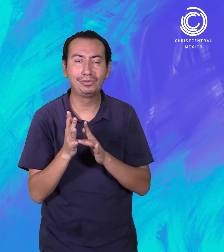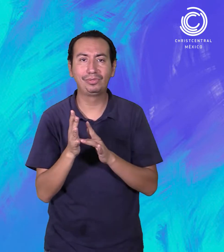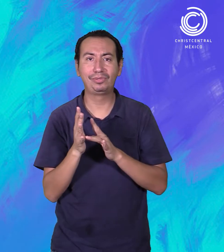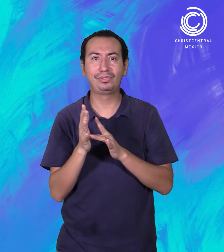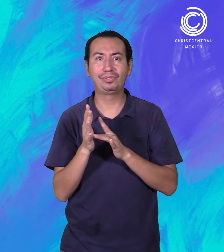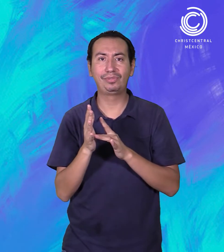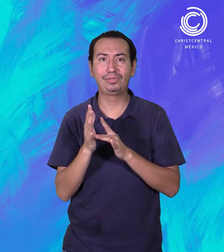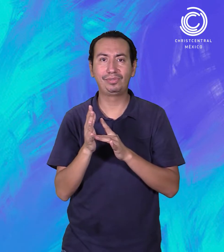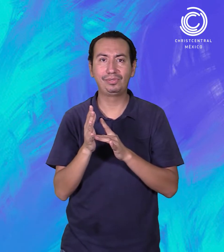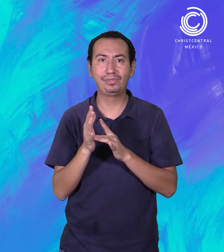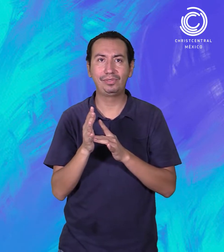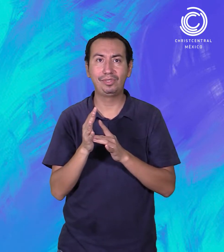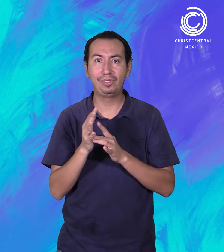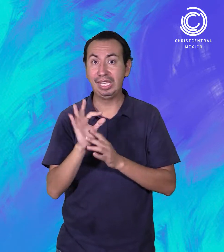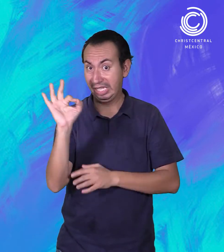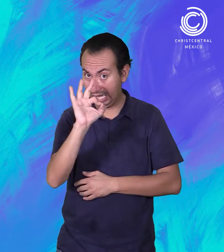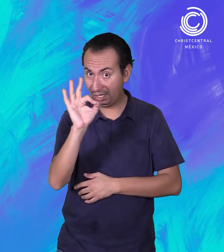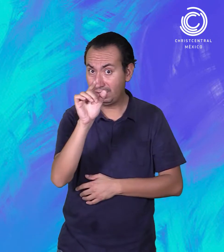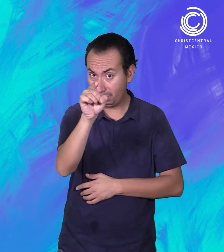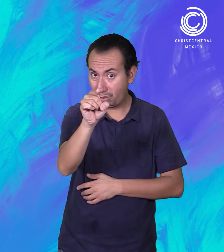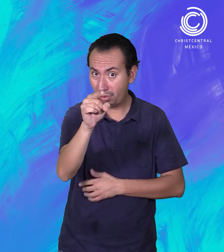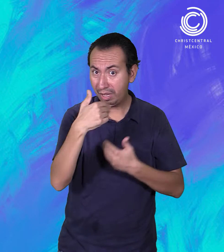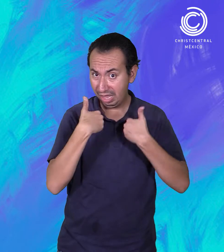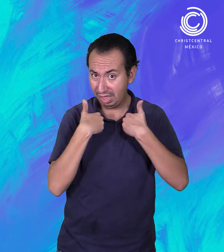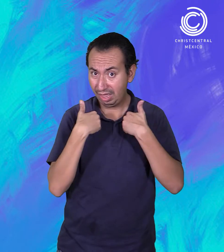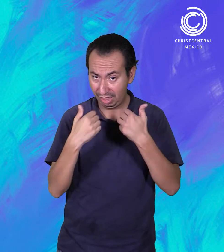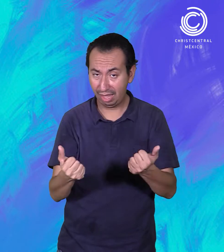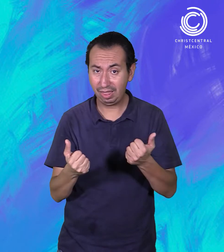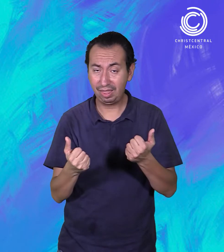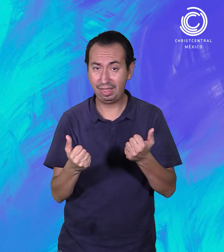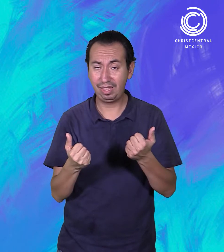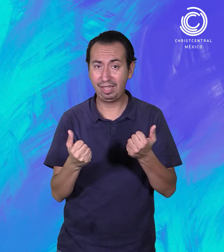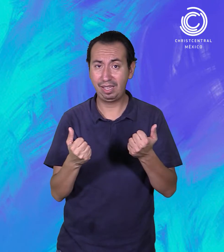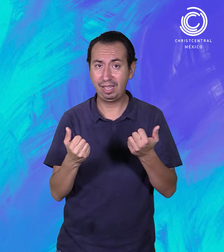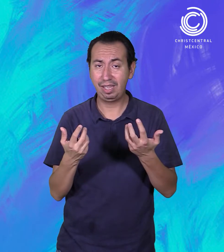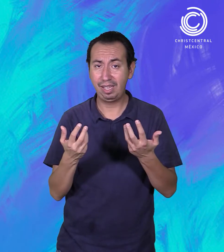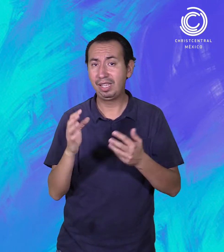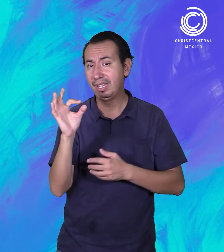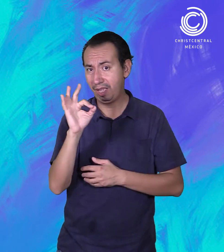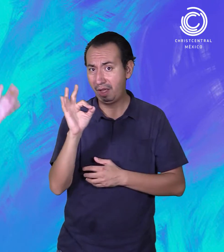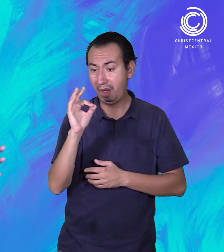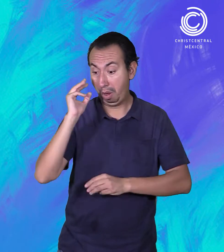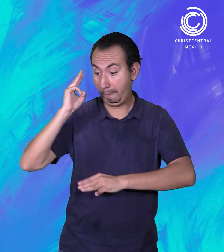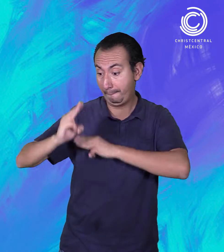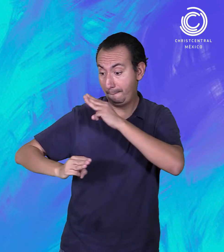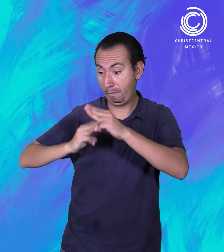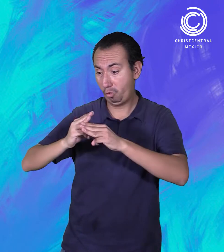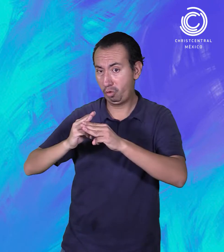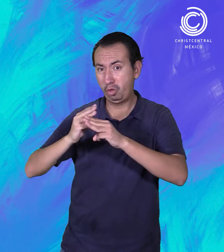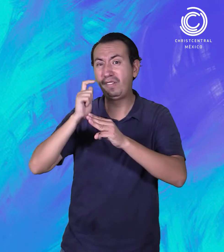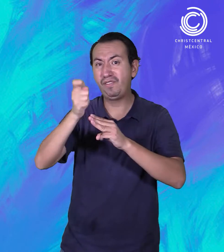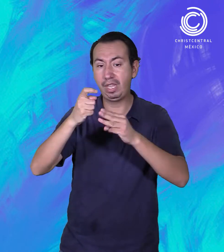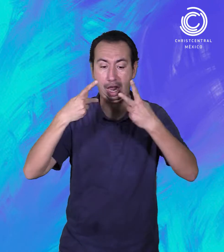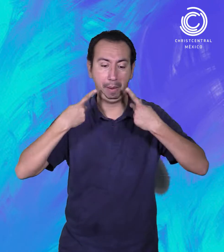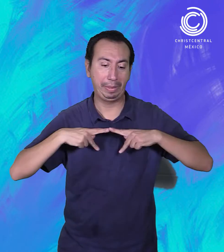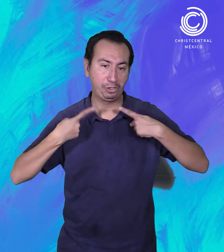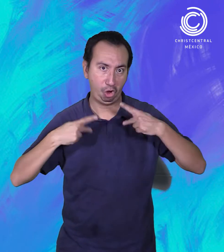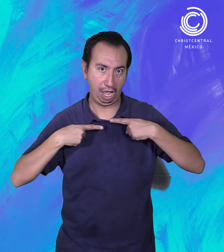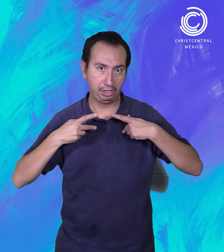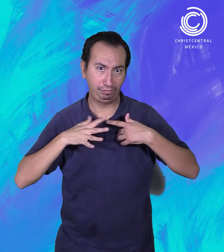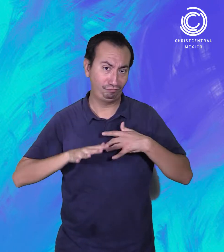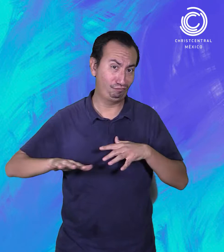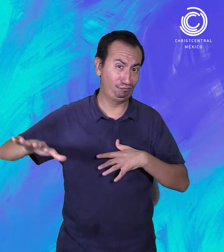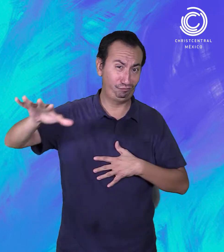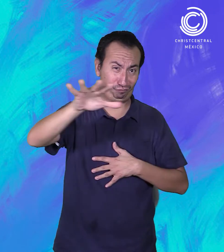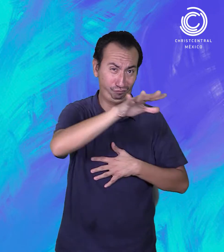que si entendiéramos esta perspectiva del mundo, si pudiéramos hablar del mundo de toda la humanidad, o si pensáramos